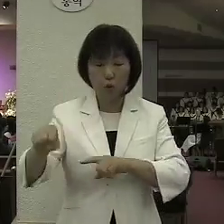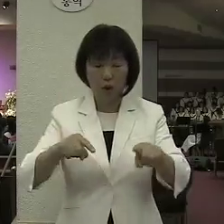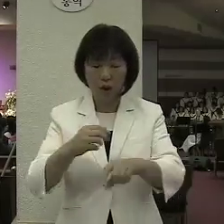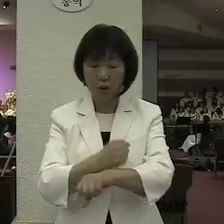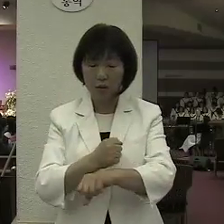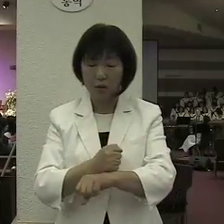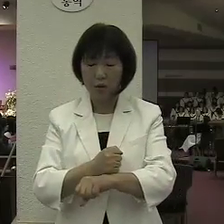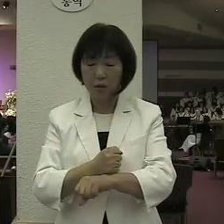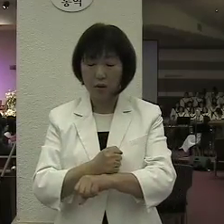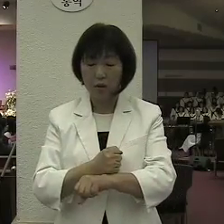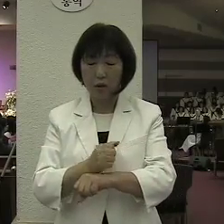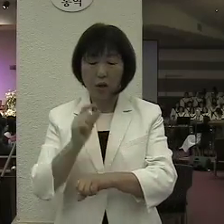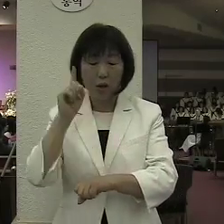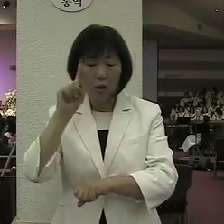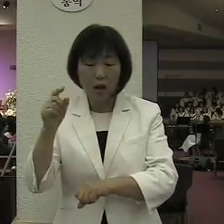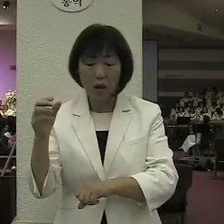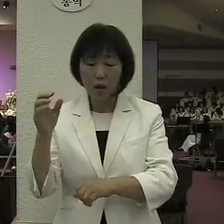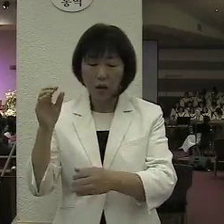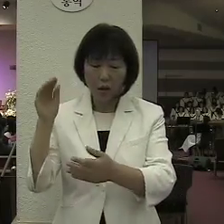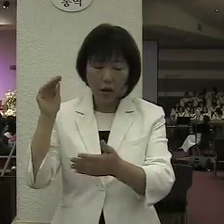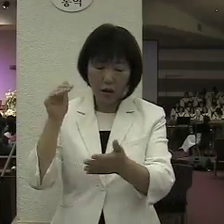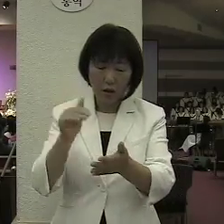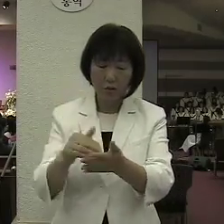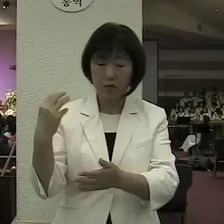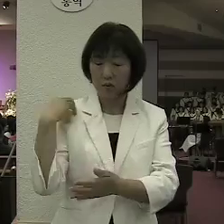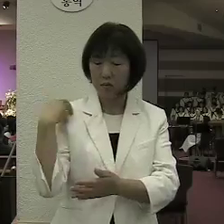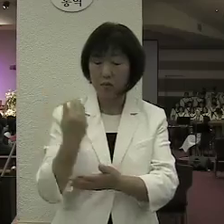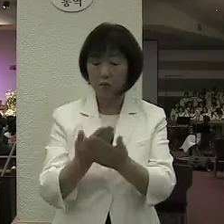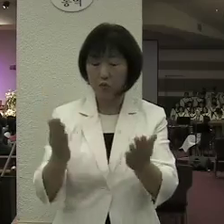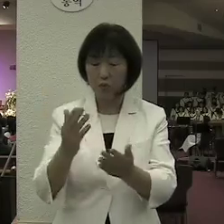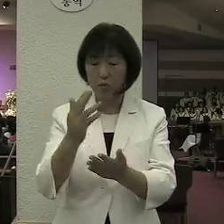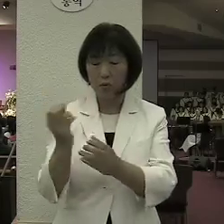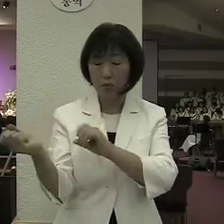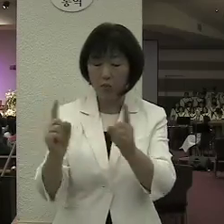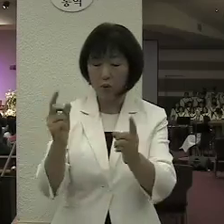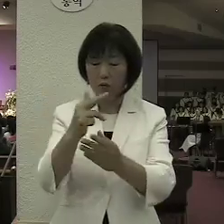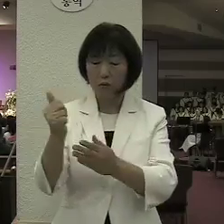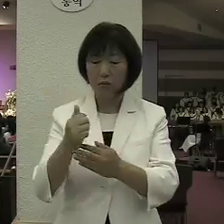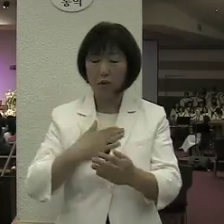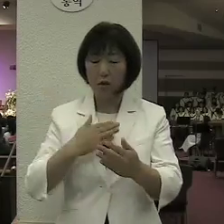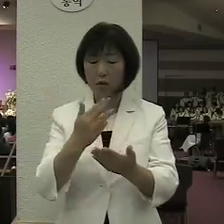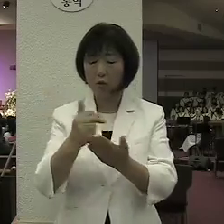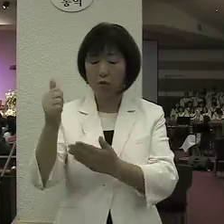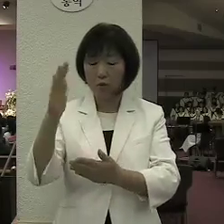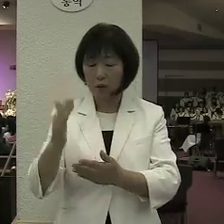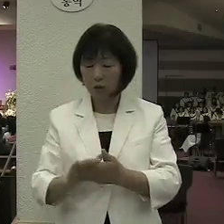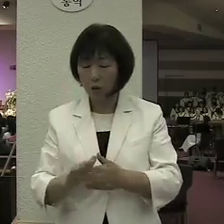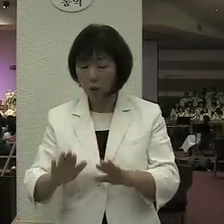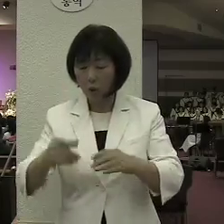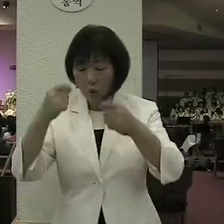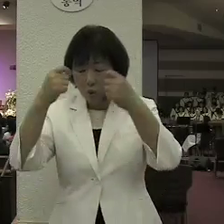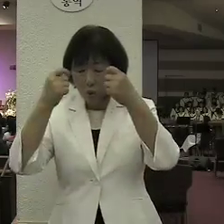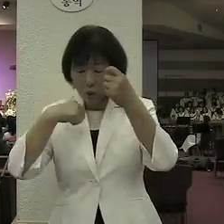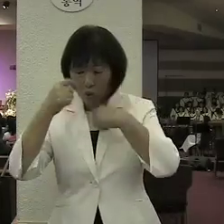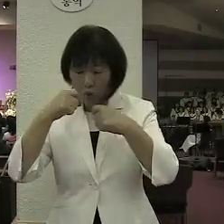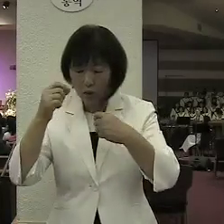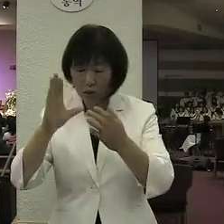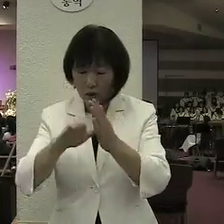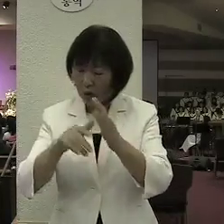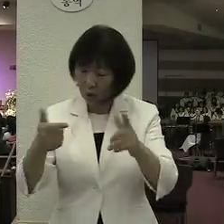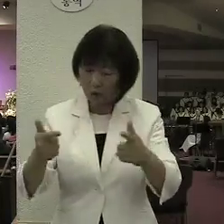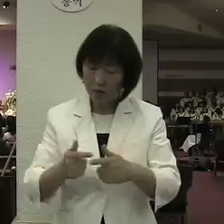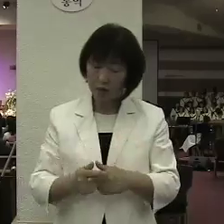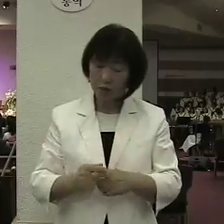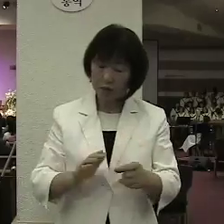말하는 것이요, 이것이 바로 저와 여러분들의 간증인 줄로 믿습니다. 부활하신 주님이 우리를